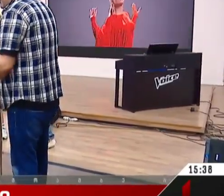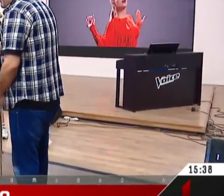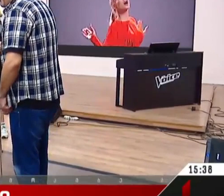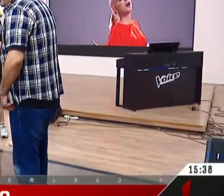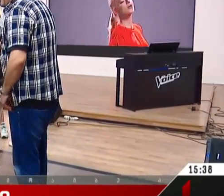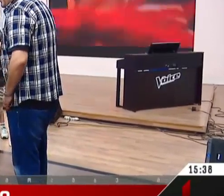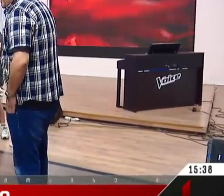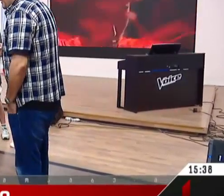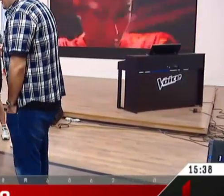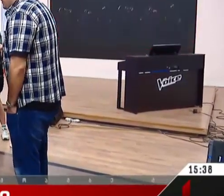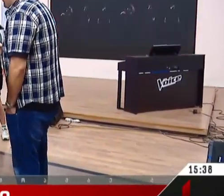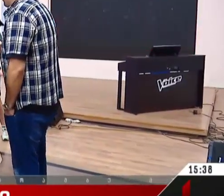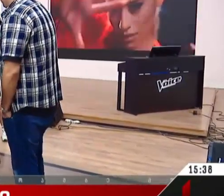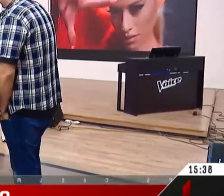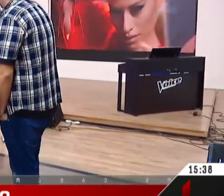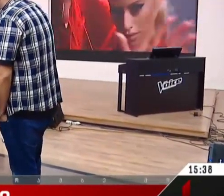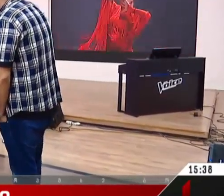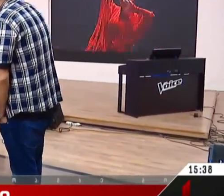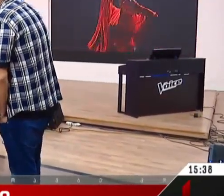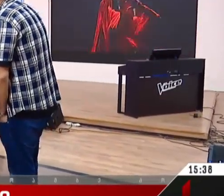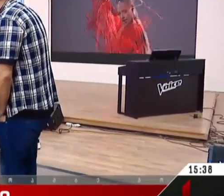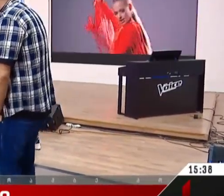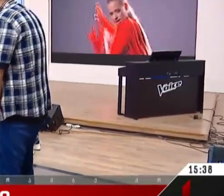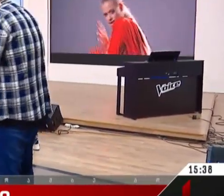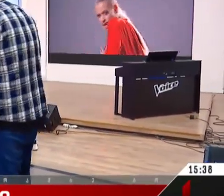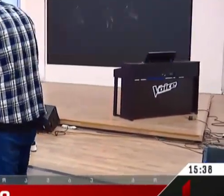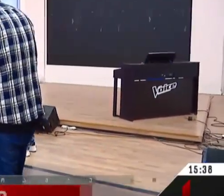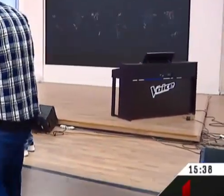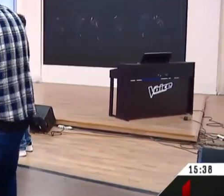Პირველად წარსდგება ირუ დიდ სცენაზე, ეს იქნება ძალიან